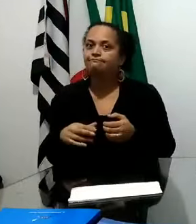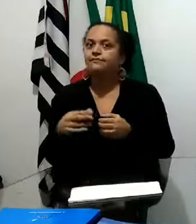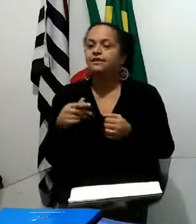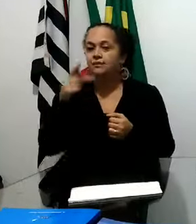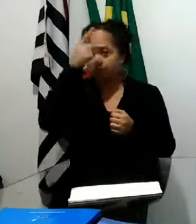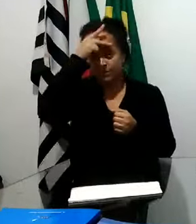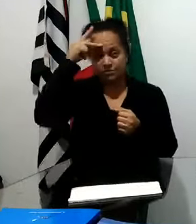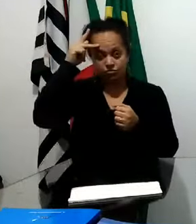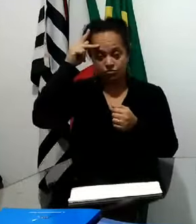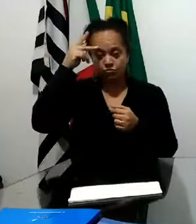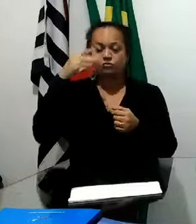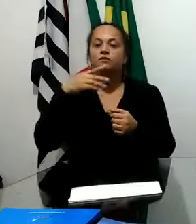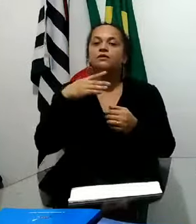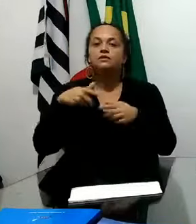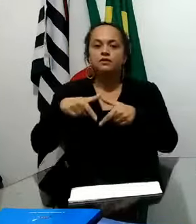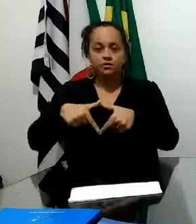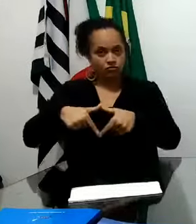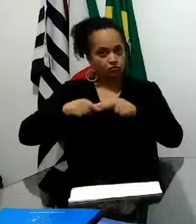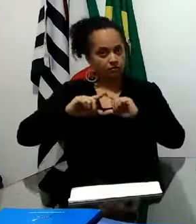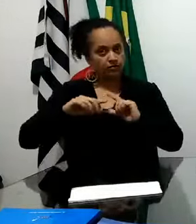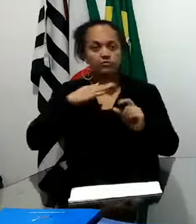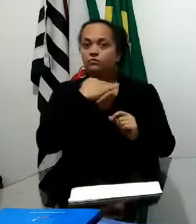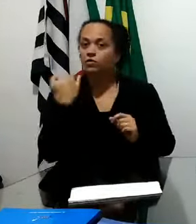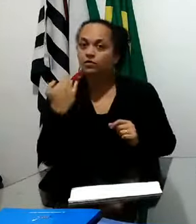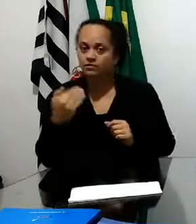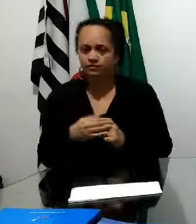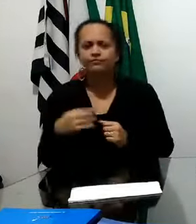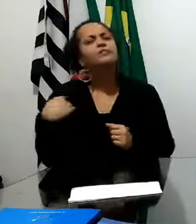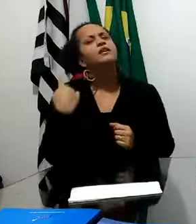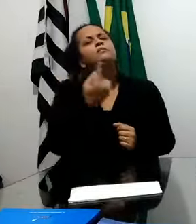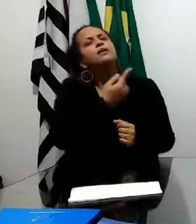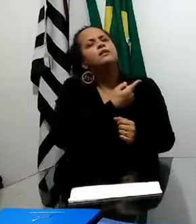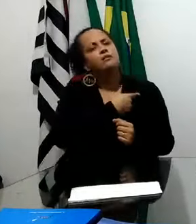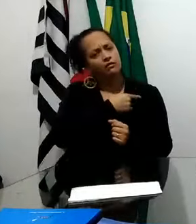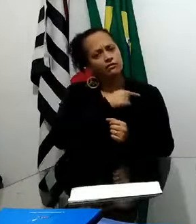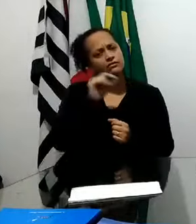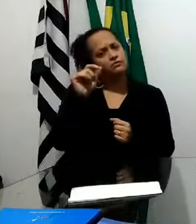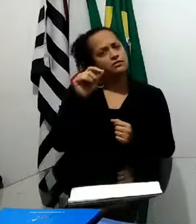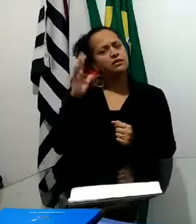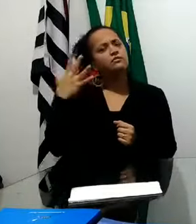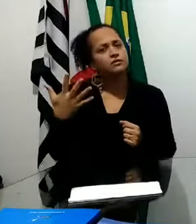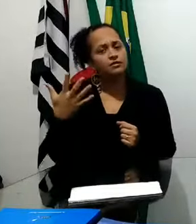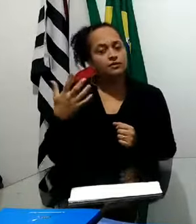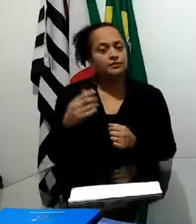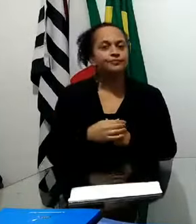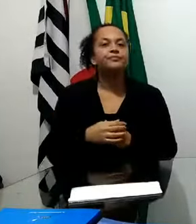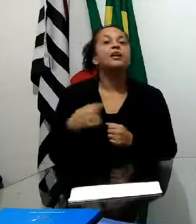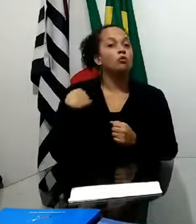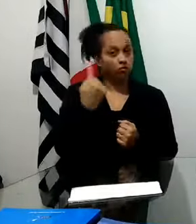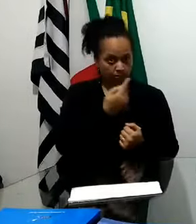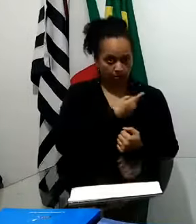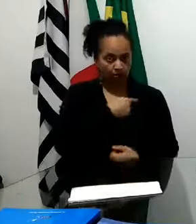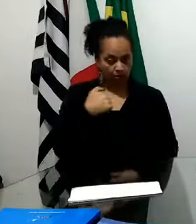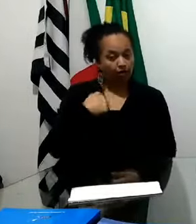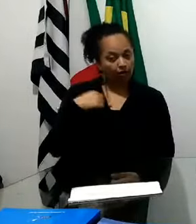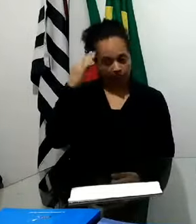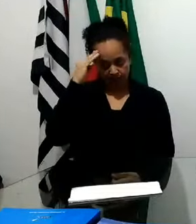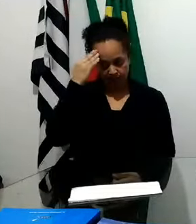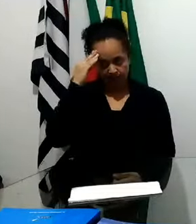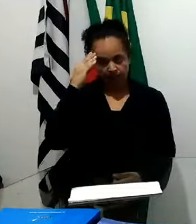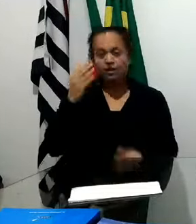que seria? Então, para nós, o que eu entendo é que é um momento em que eu